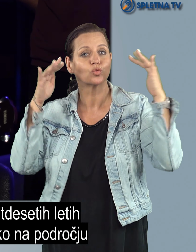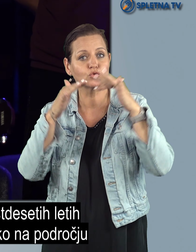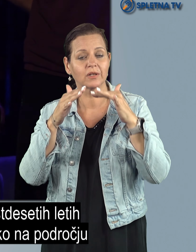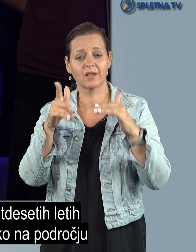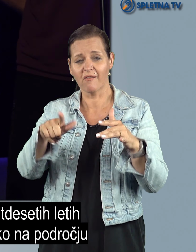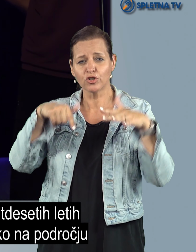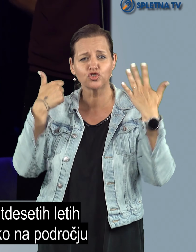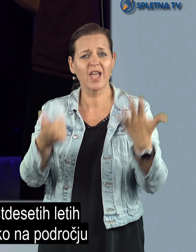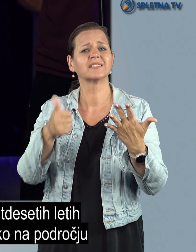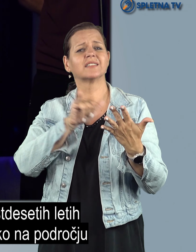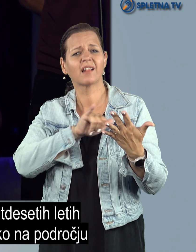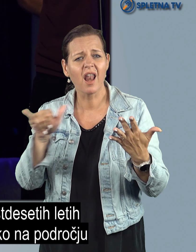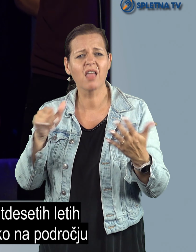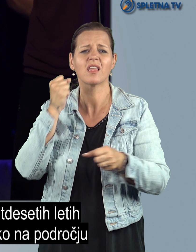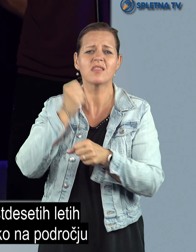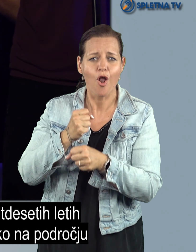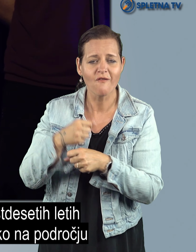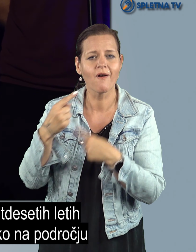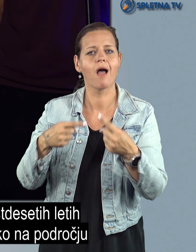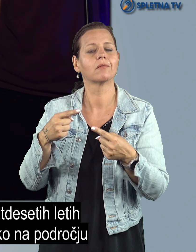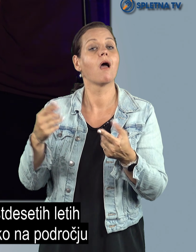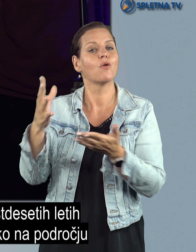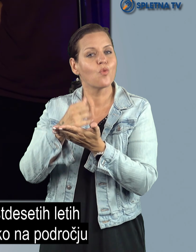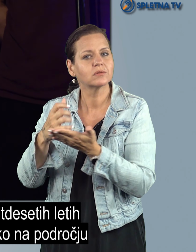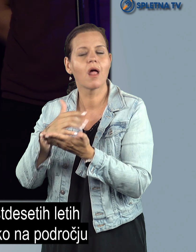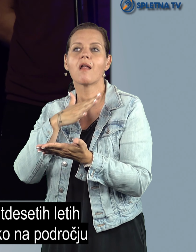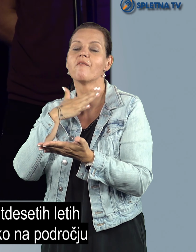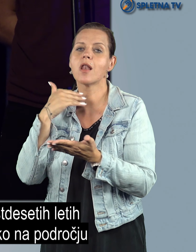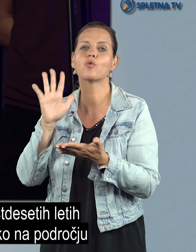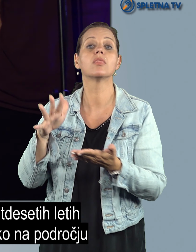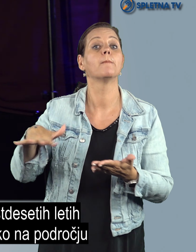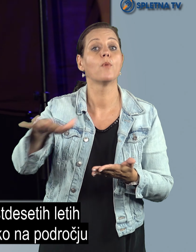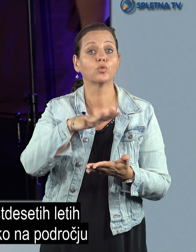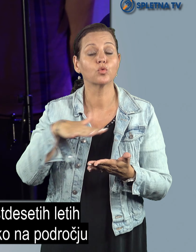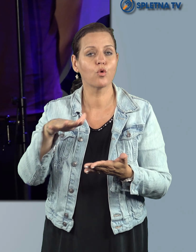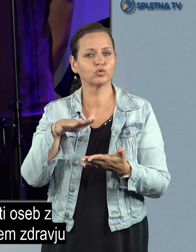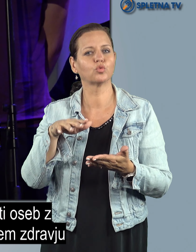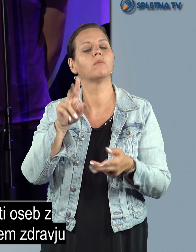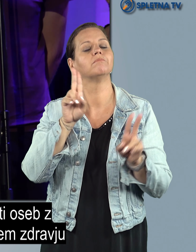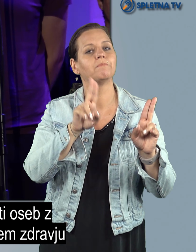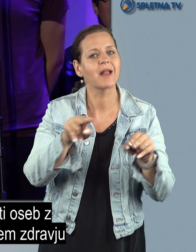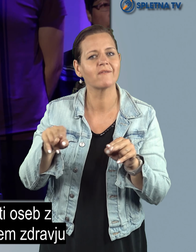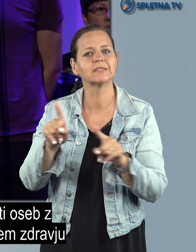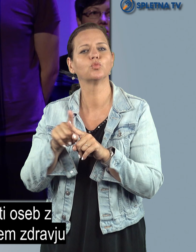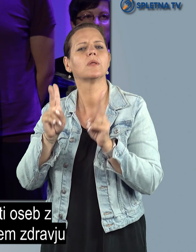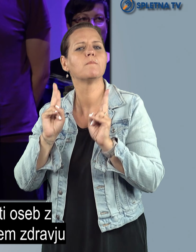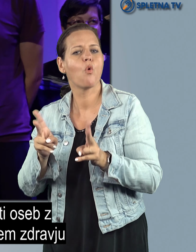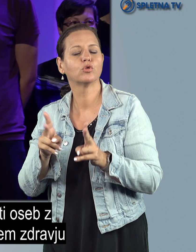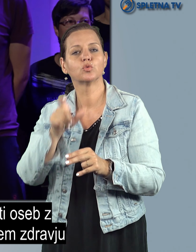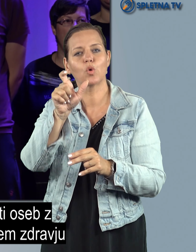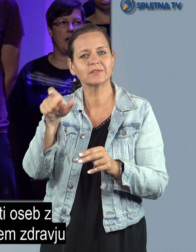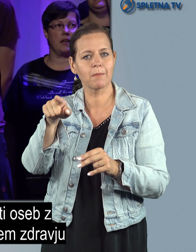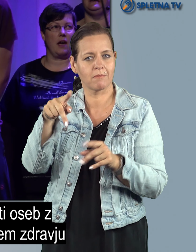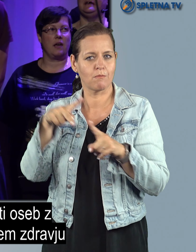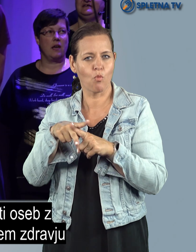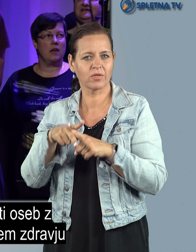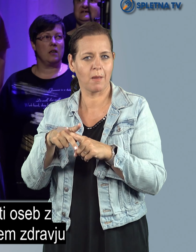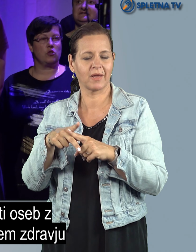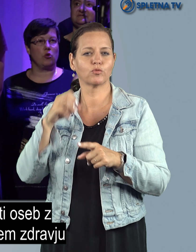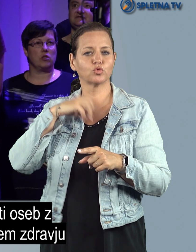Zveza Sožitje je v 60 letih delovanja dosegla veliko na področju pravic in možnosti oseb z motnjami v